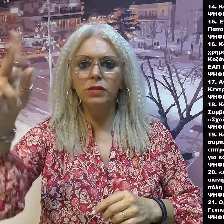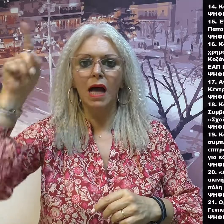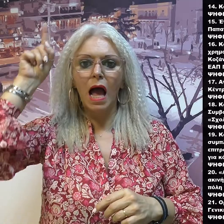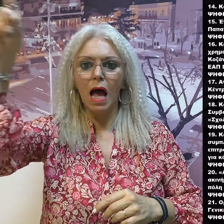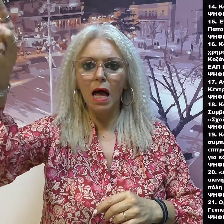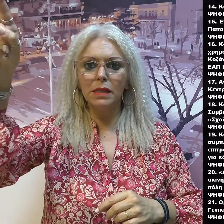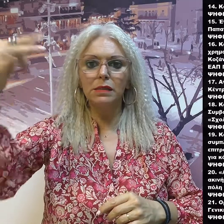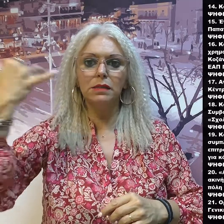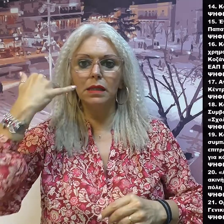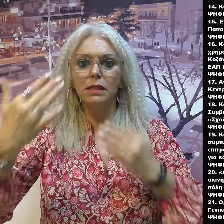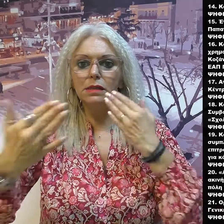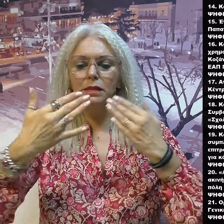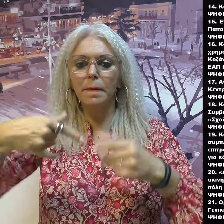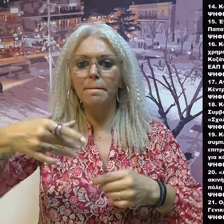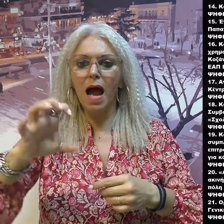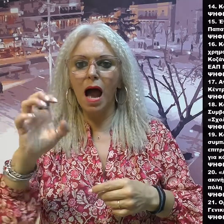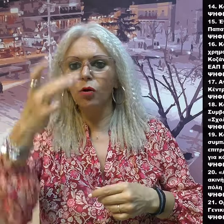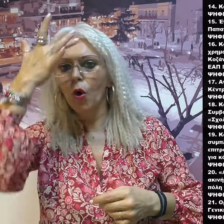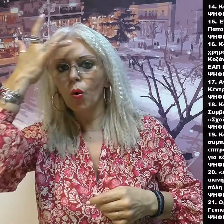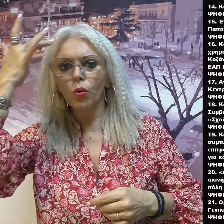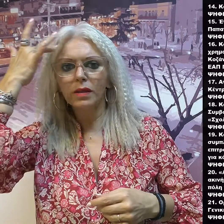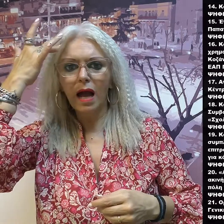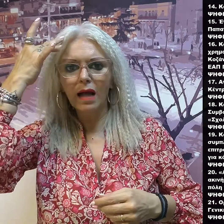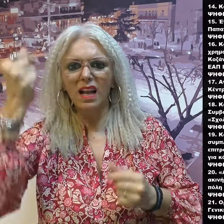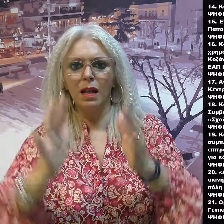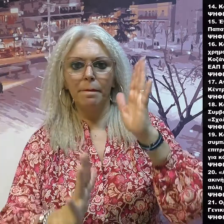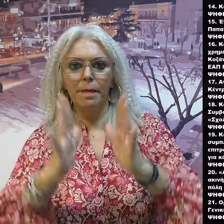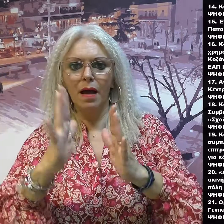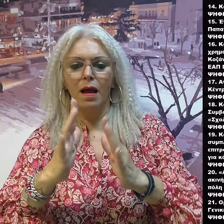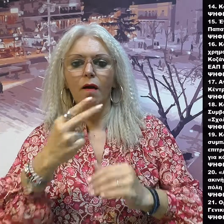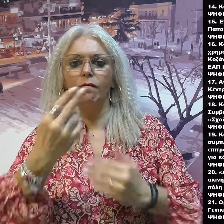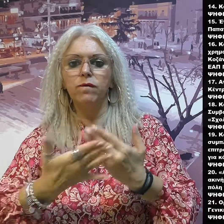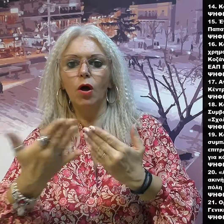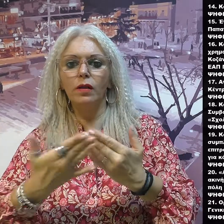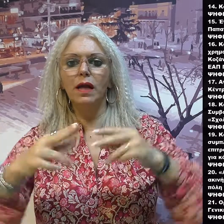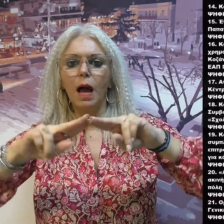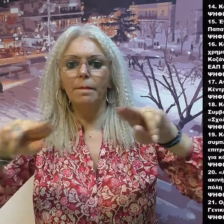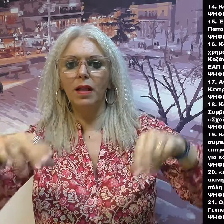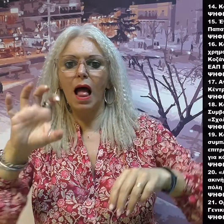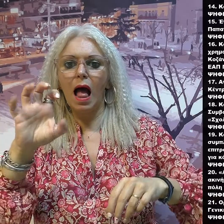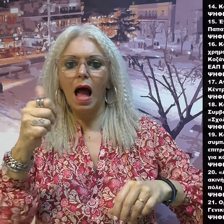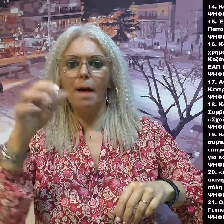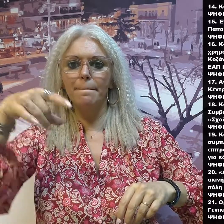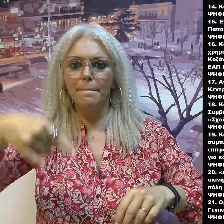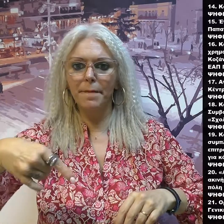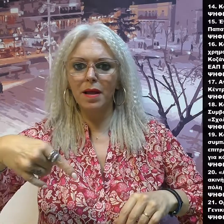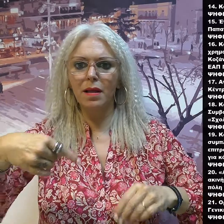χρηματικού βοηθήματος σε άπορο δημότη και χρηματοδότηση, τοπικός πόρος, στήριξη πληγέντων Πιεκοζάνης με τη χορήγηση χρηματικού